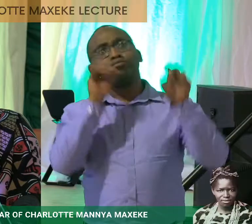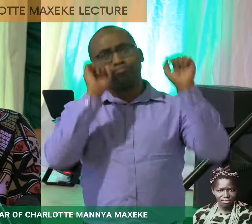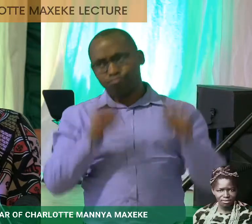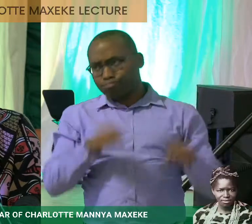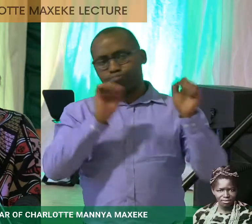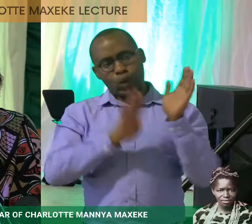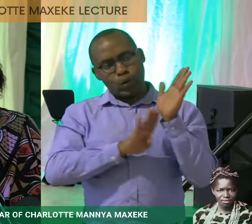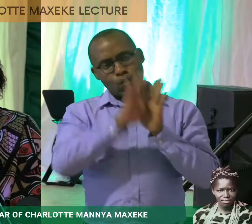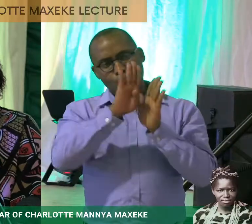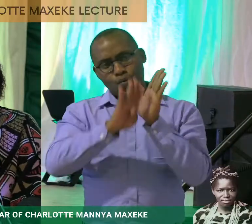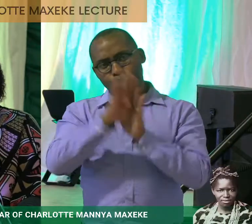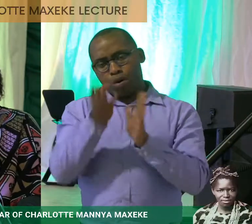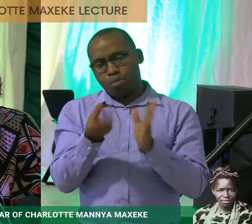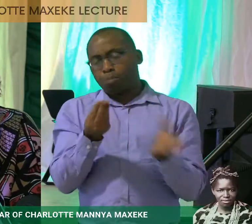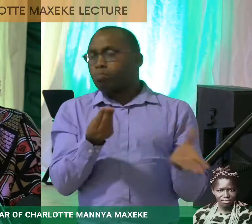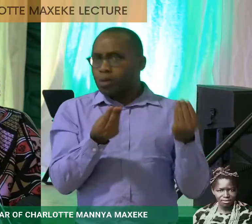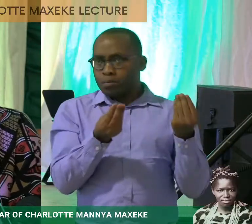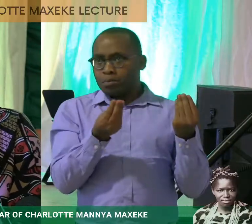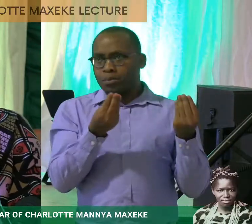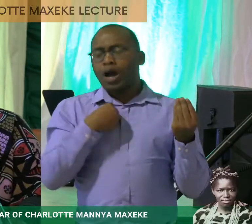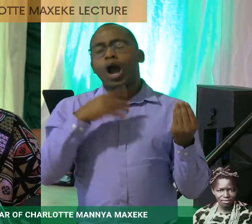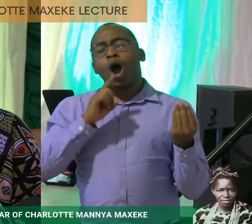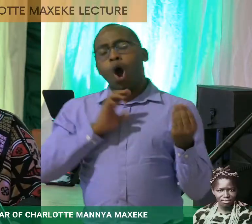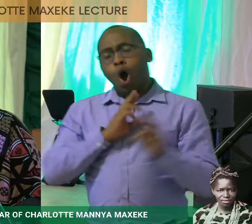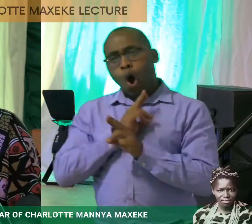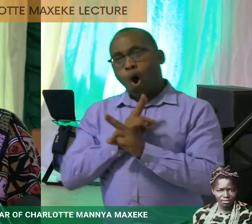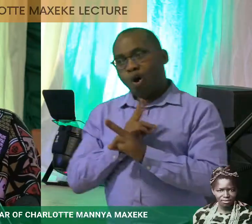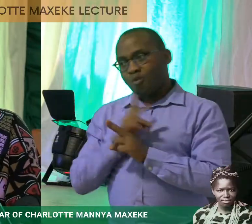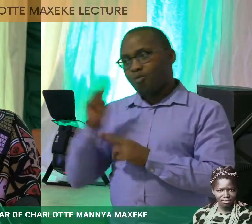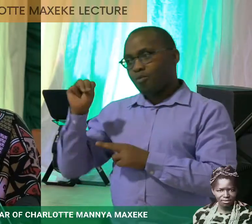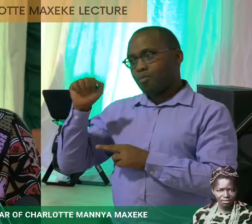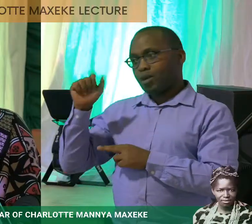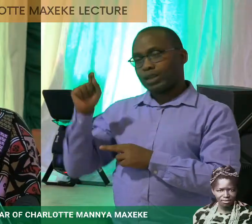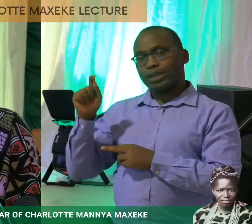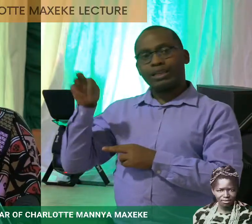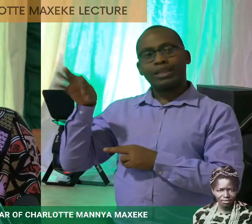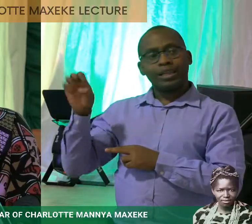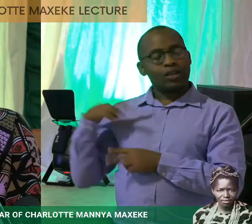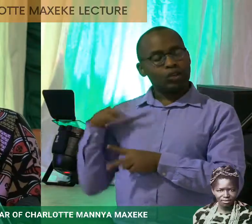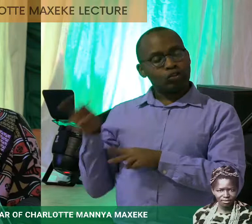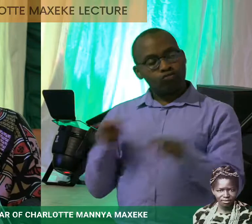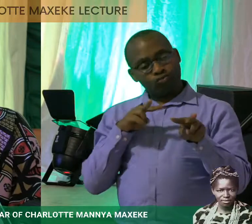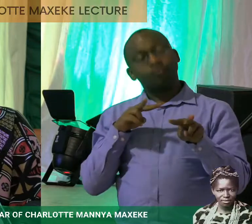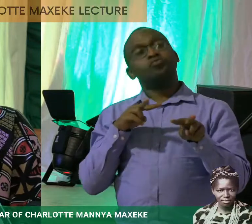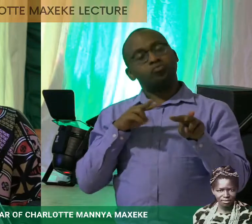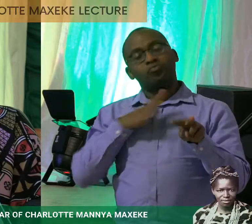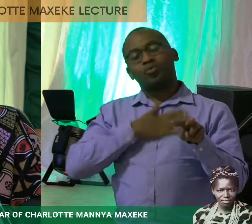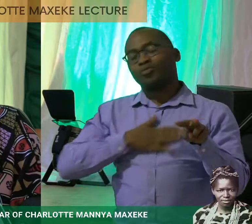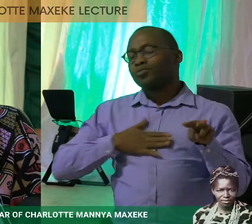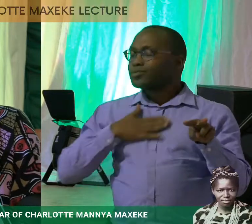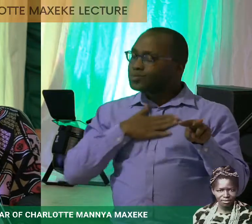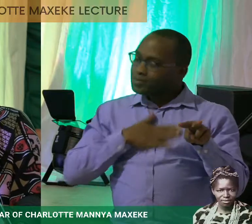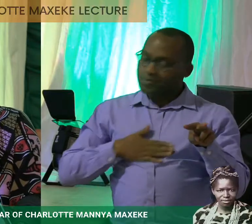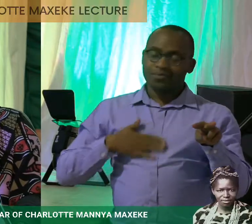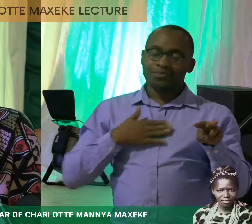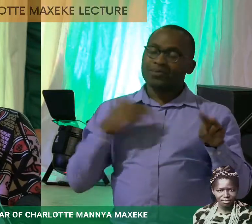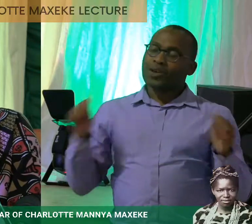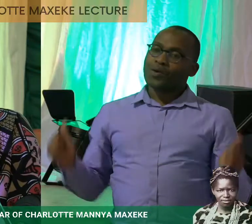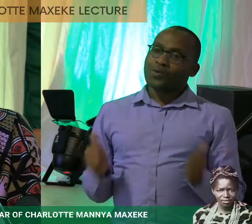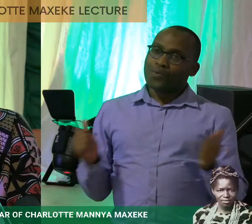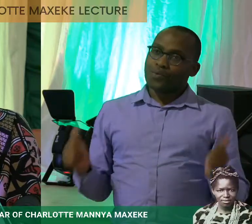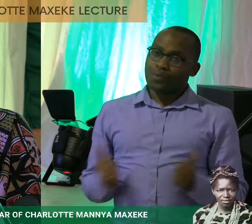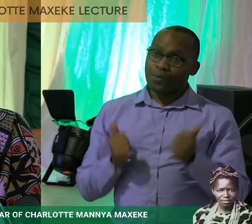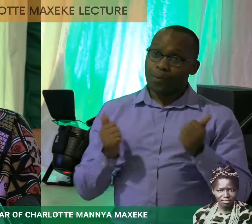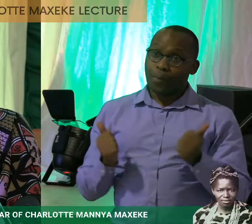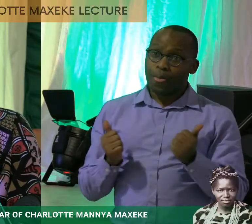bekuya kumchulumancisa ancume yedwa umama Charlotte Maxeke. Kuyaxhalabisa ke kodwa